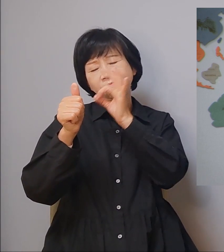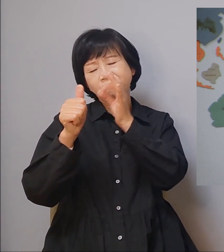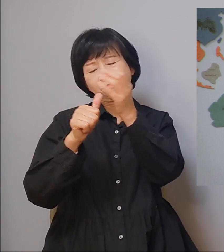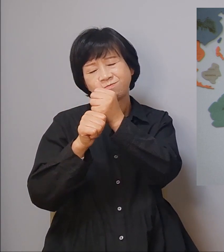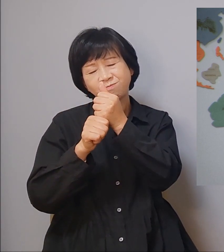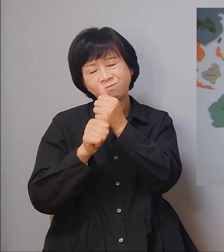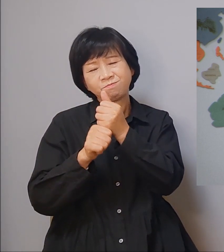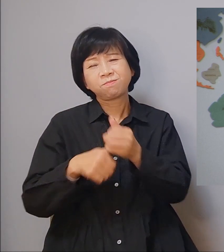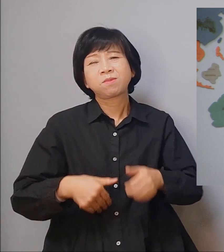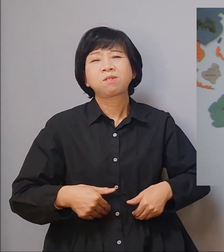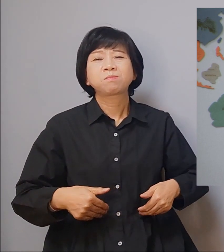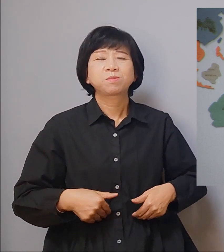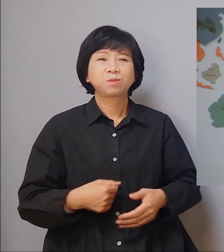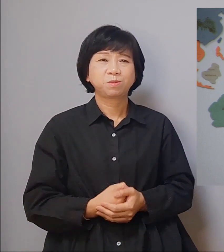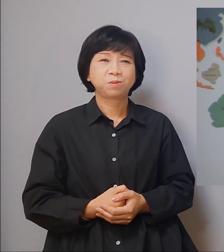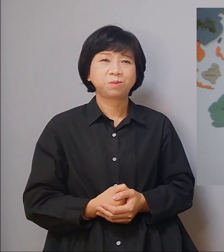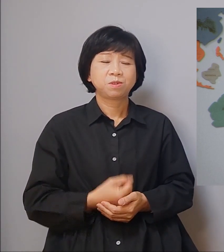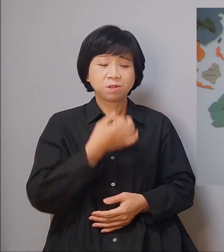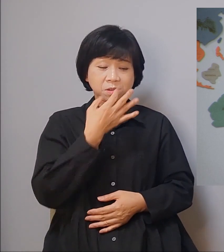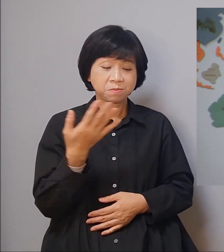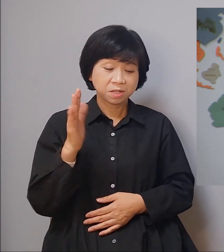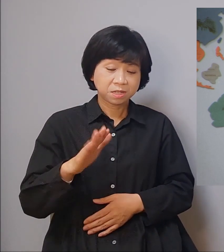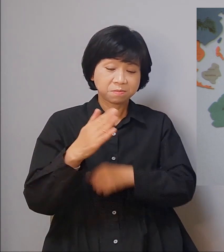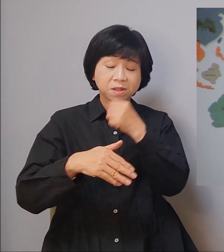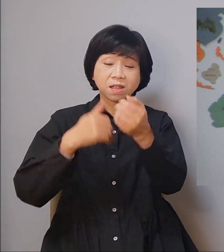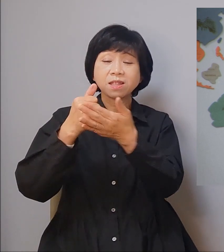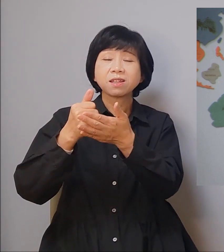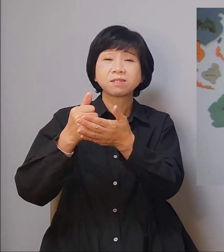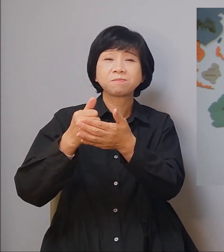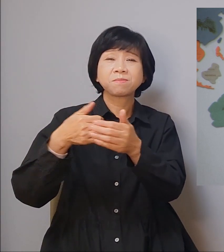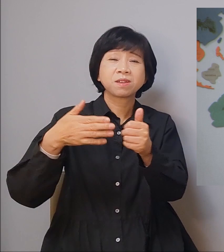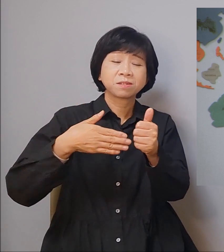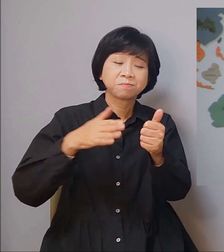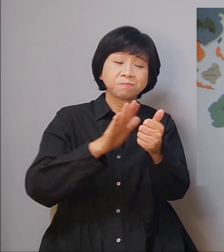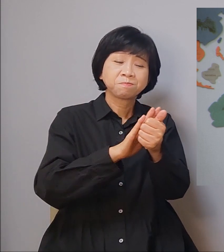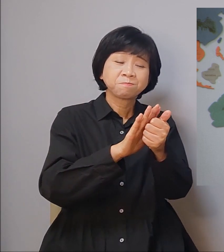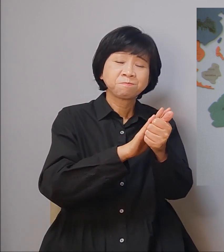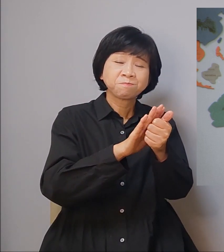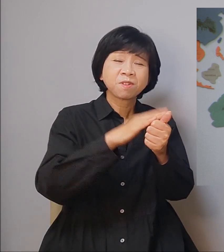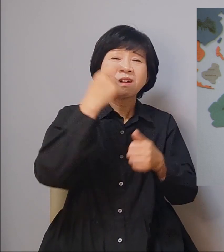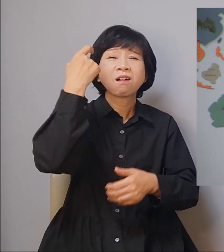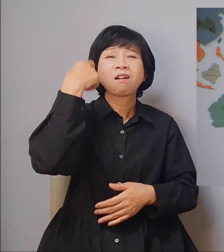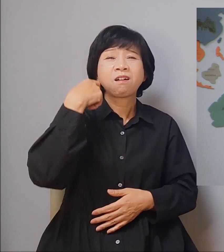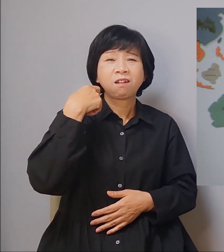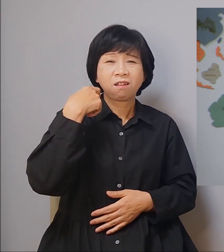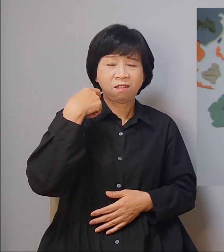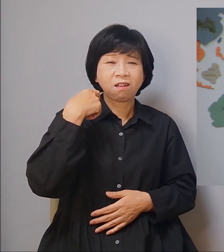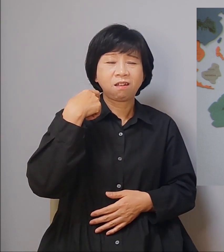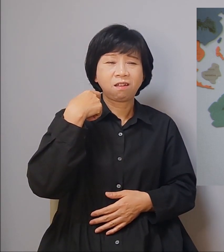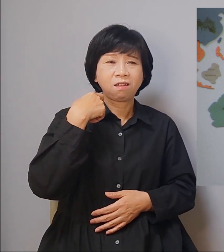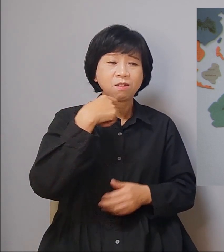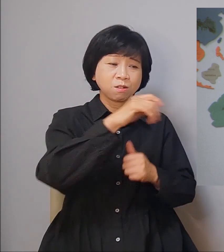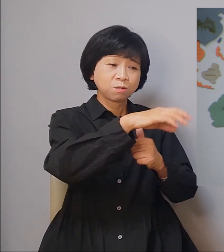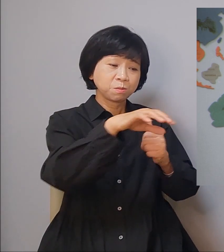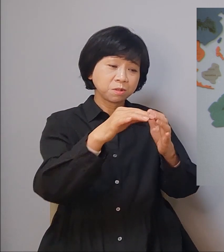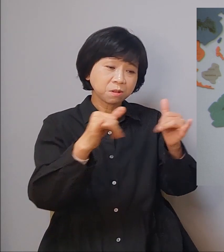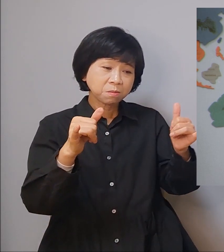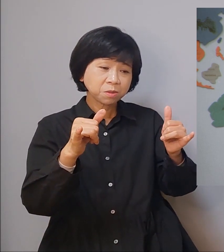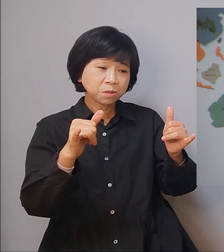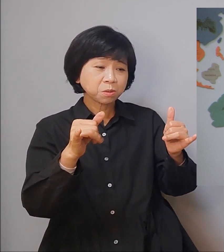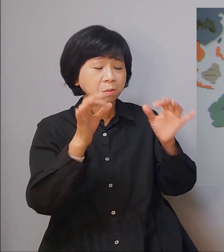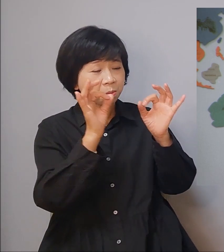줄 믿습니다. 힘들지만 하나님의 손길이 느껴지십니까? 주변 사람들에게도 그 손길, 하나님의